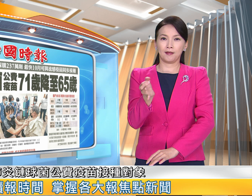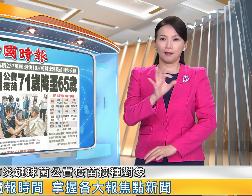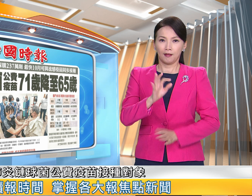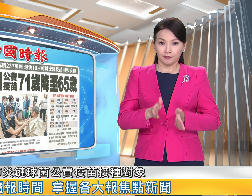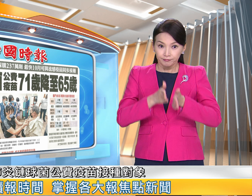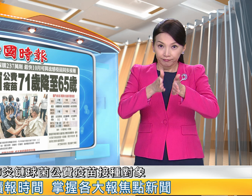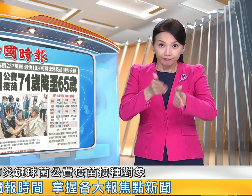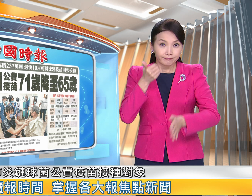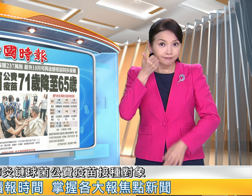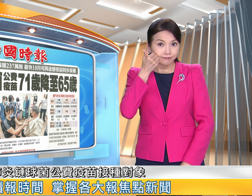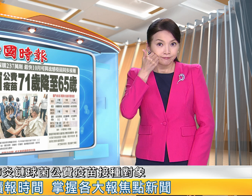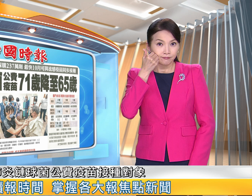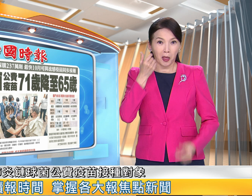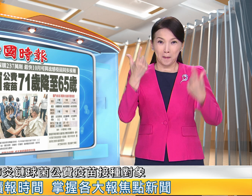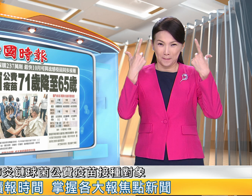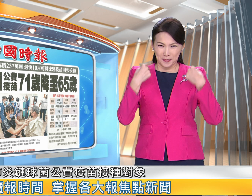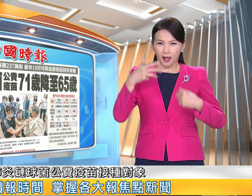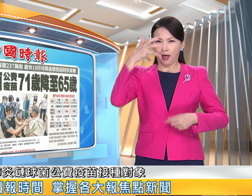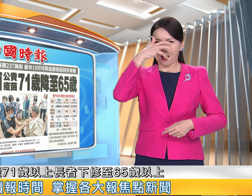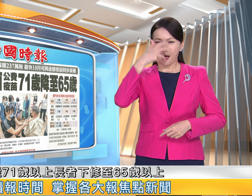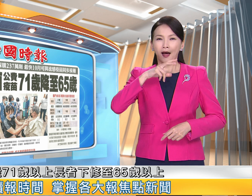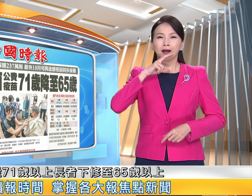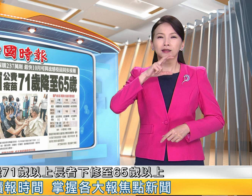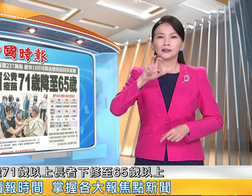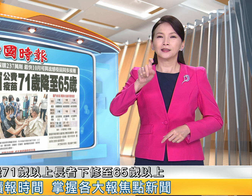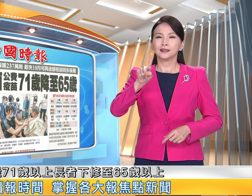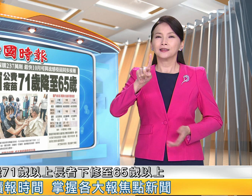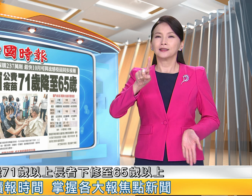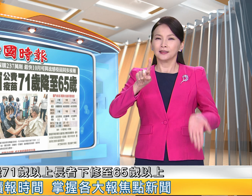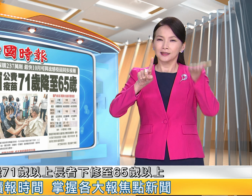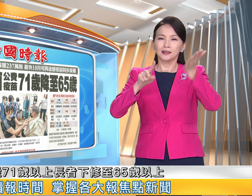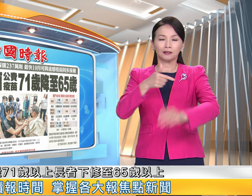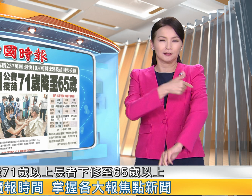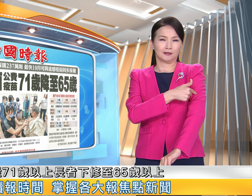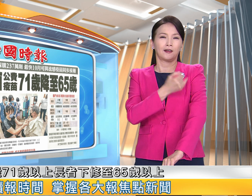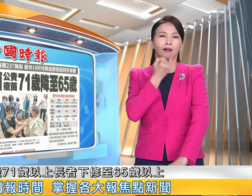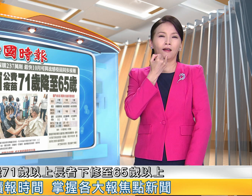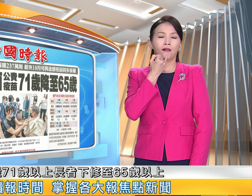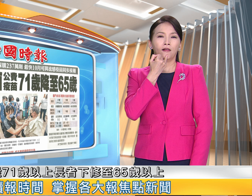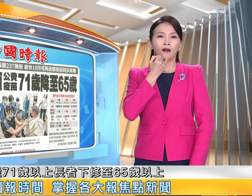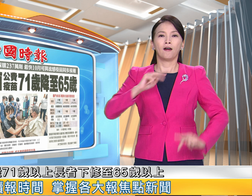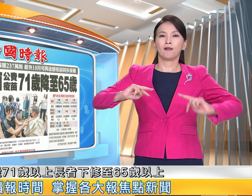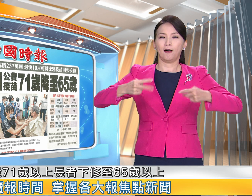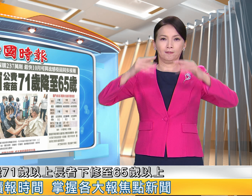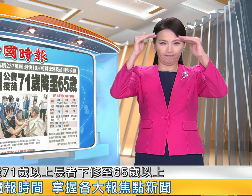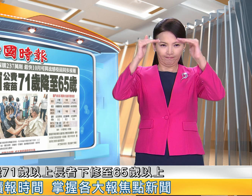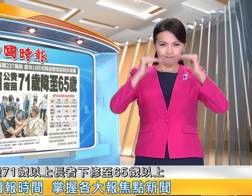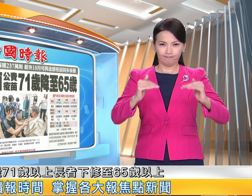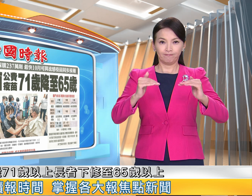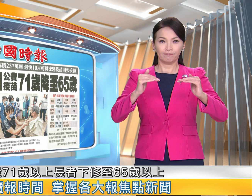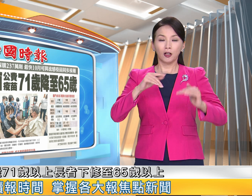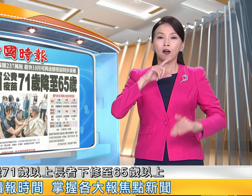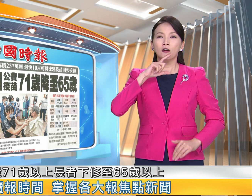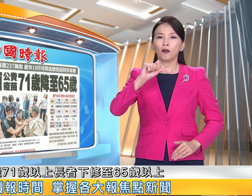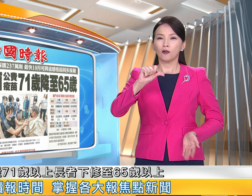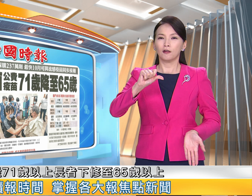象，从71岁以上的长者下修到65岁以上，最